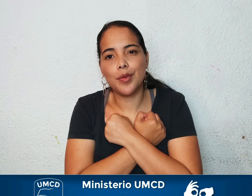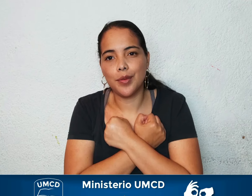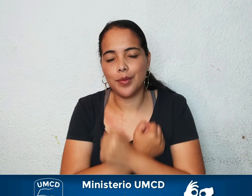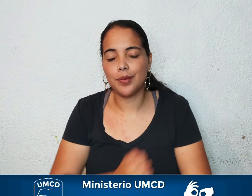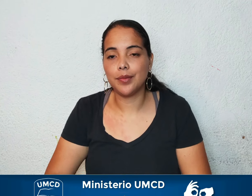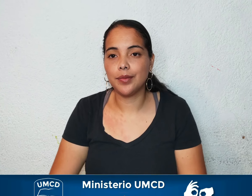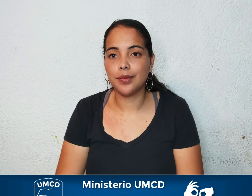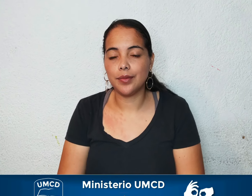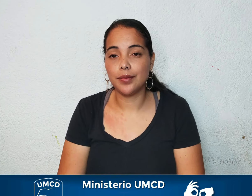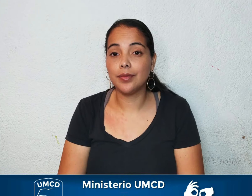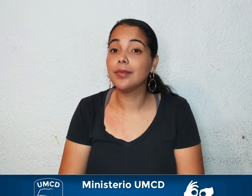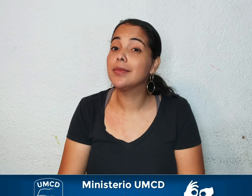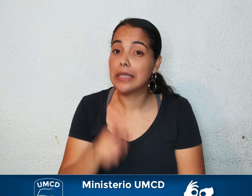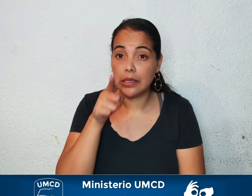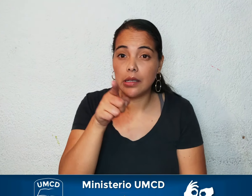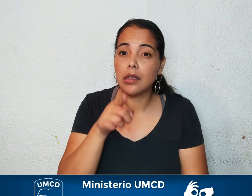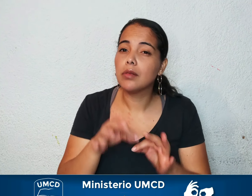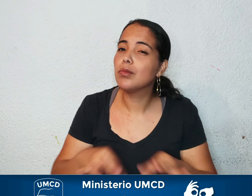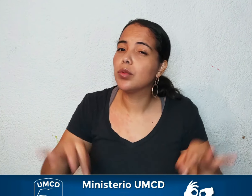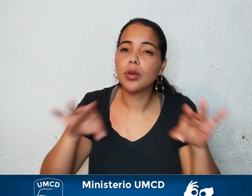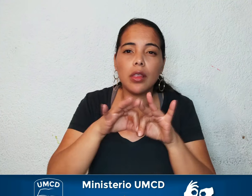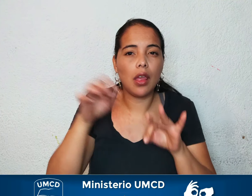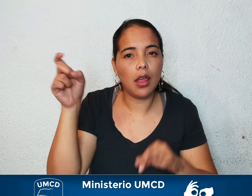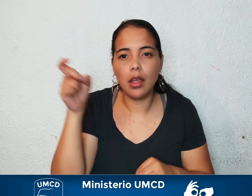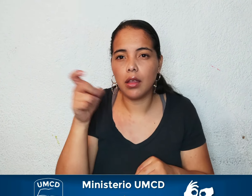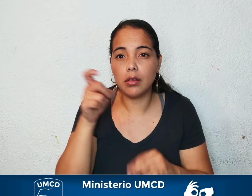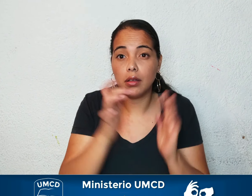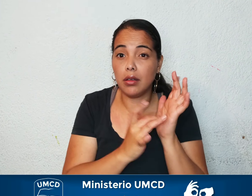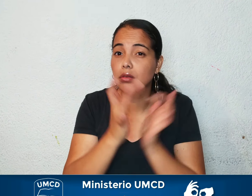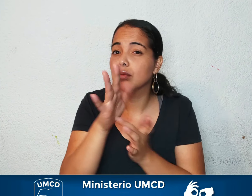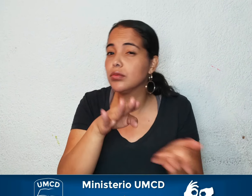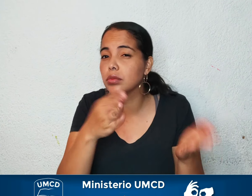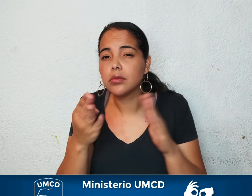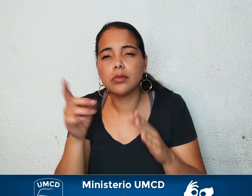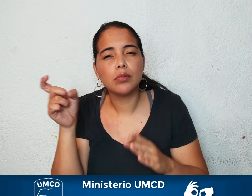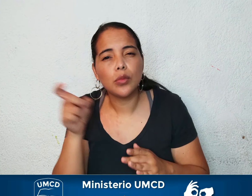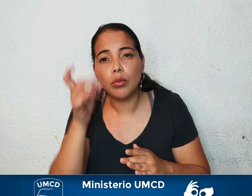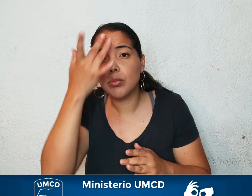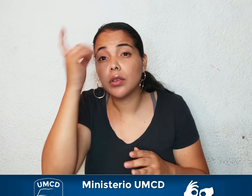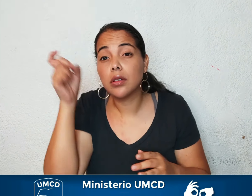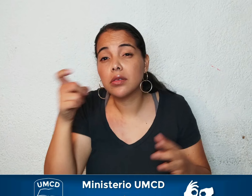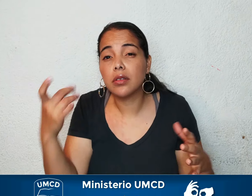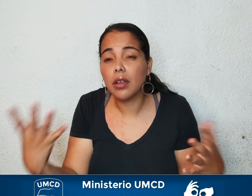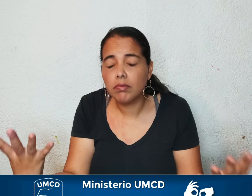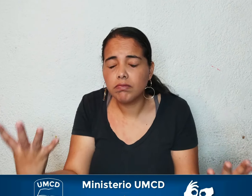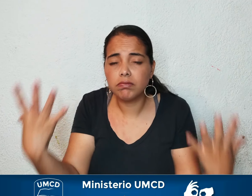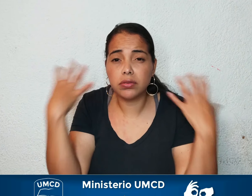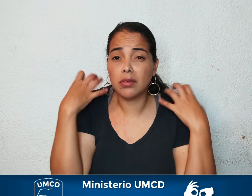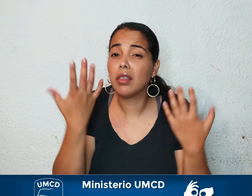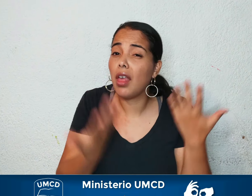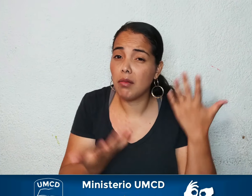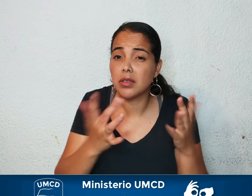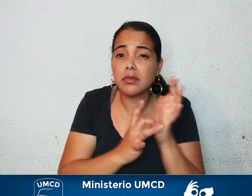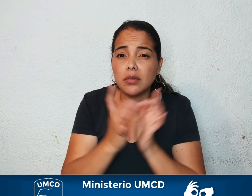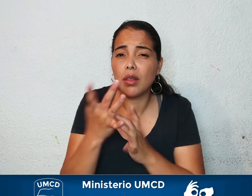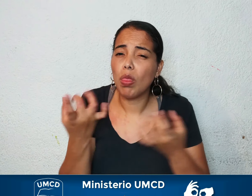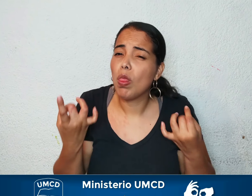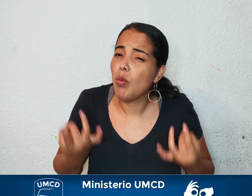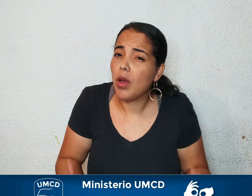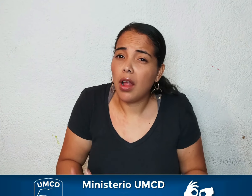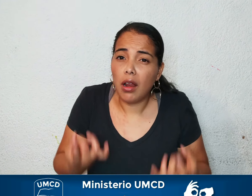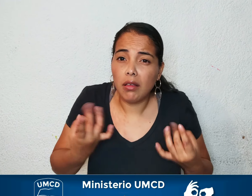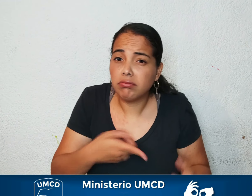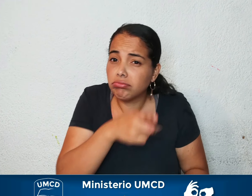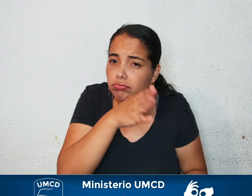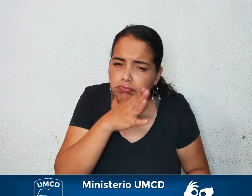pecados. Era necesaria la cruz de Cristo y todo el dolor que él sufriría. Era necesario eso